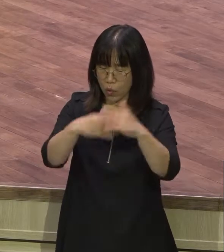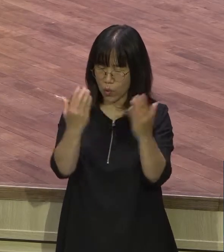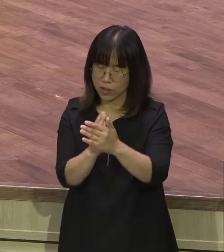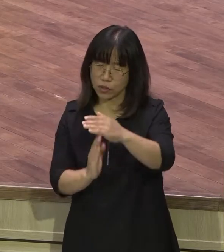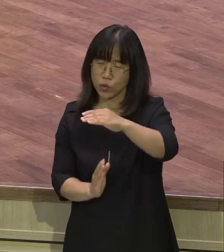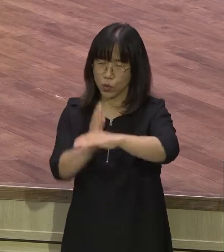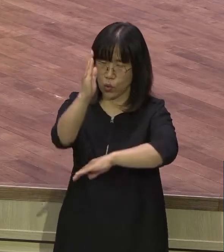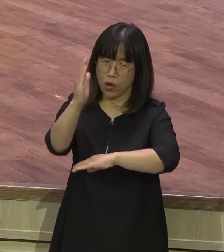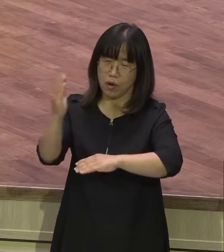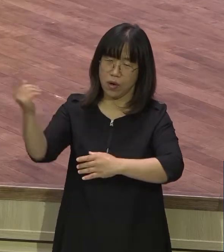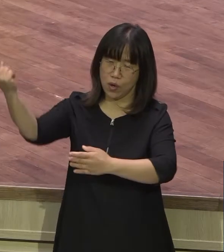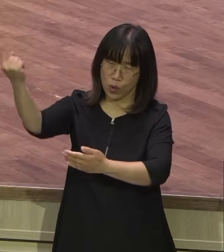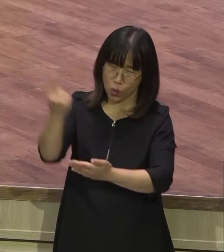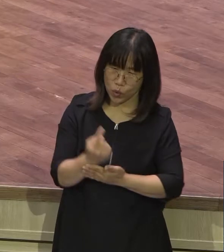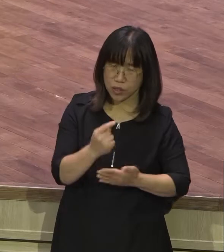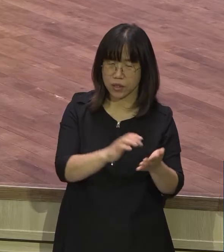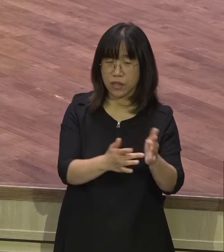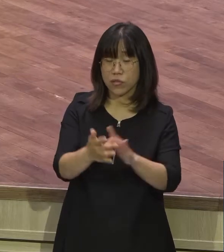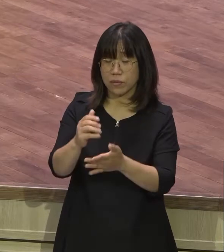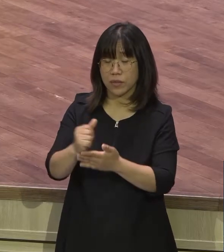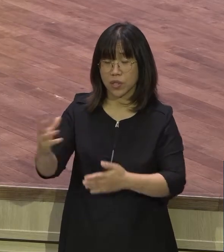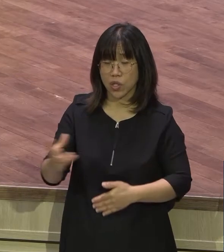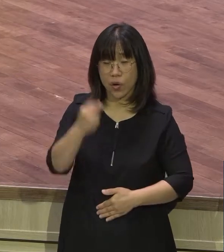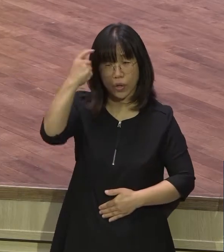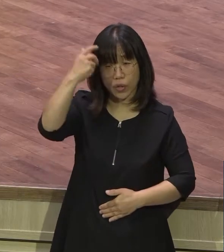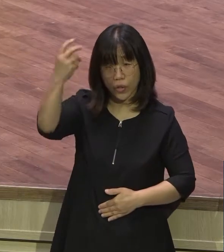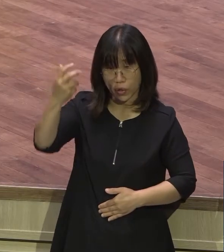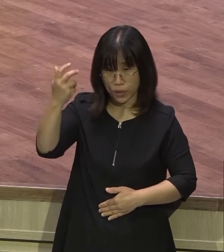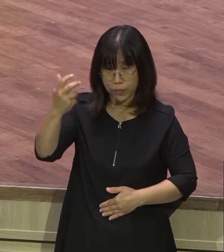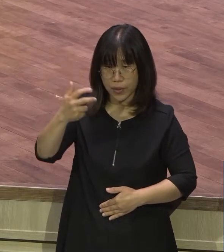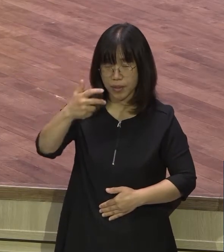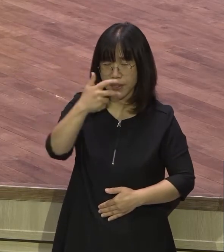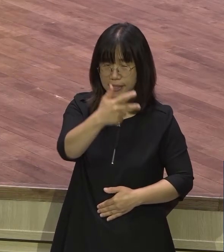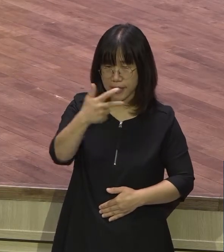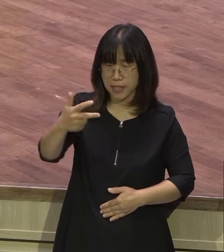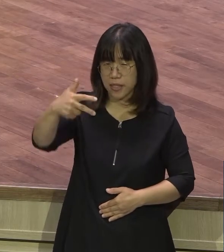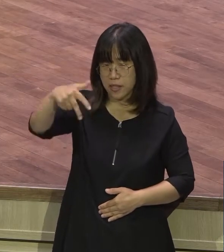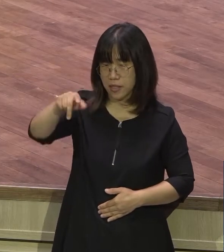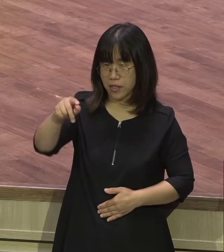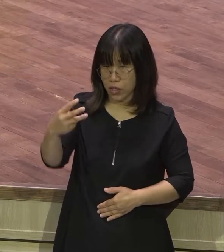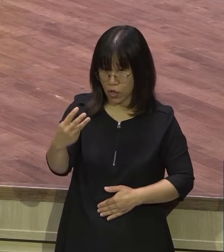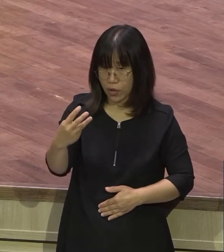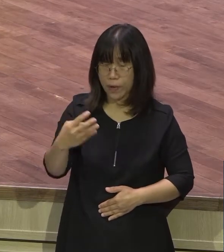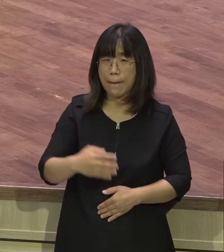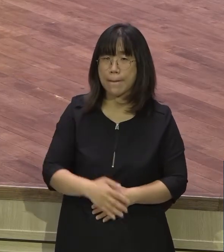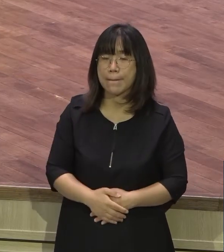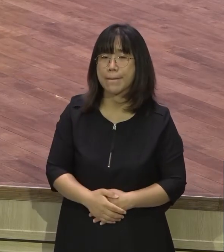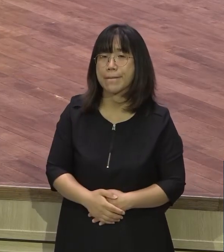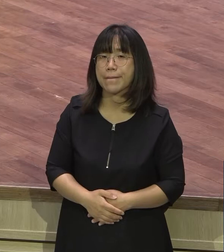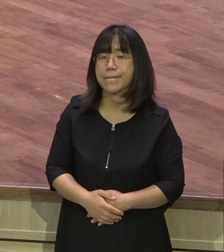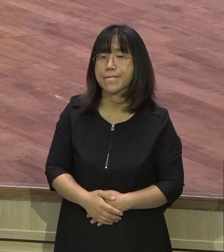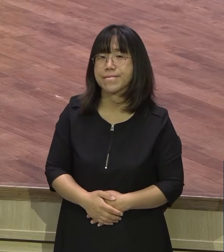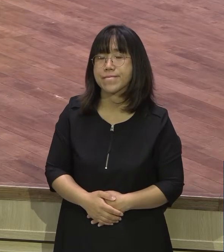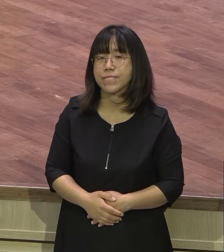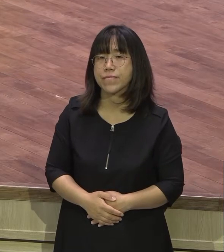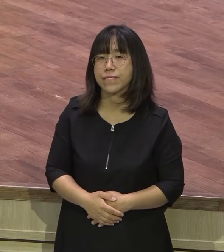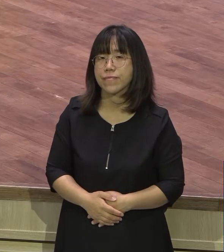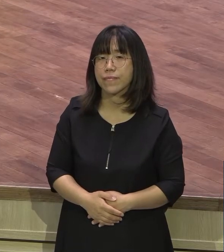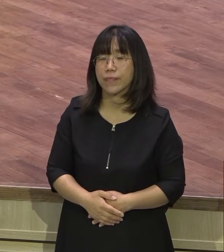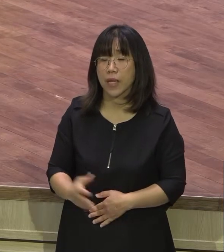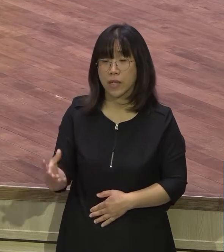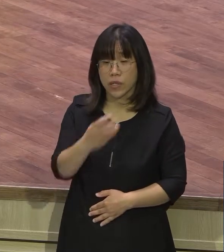그래서 그래서 이 이 칠칠절 그야말로 오순절 이렇게 해서 성령이 임했습니다